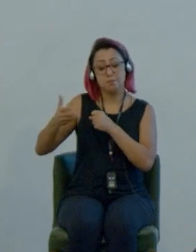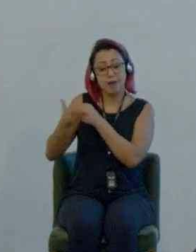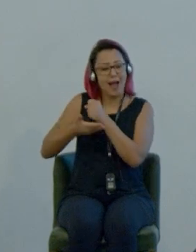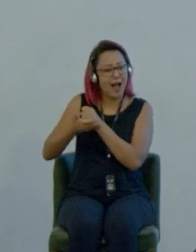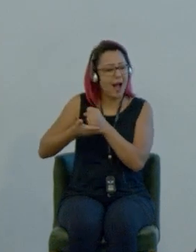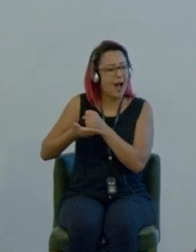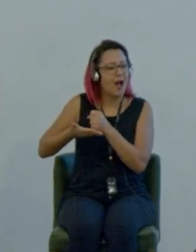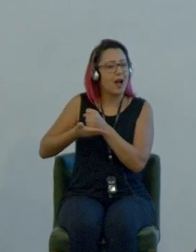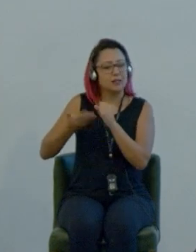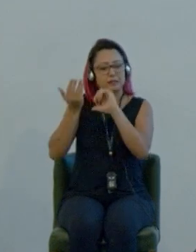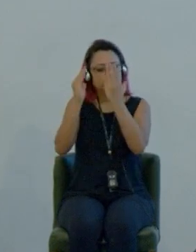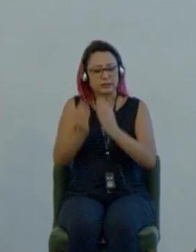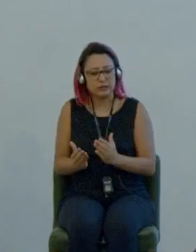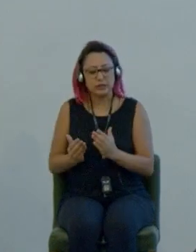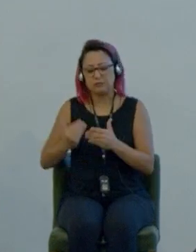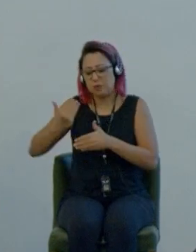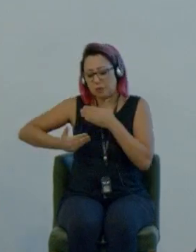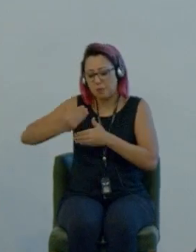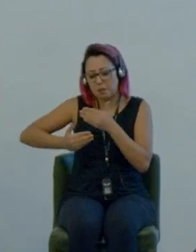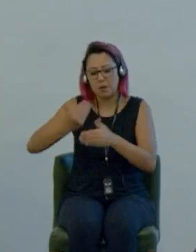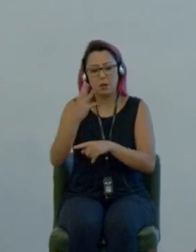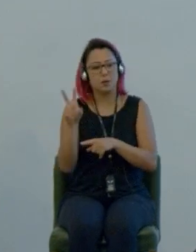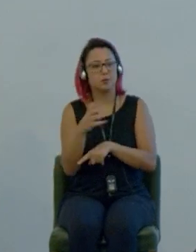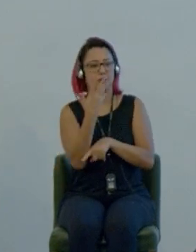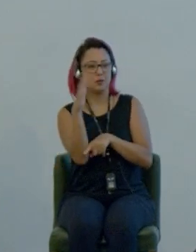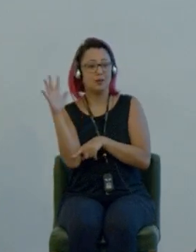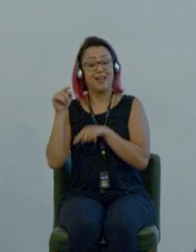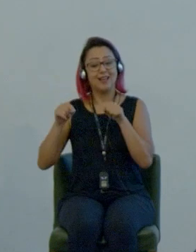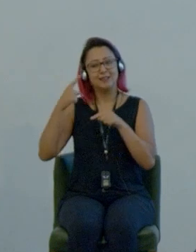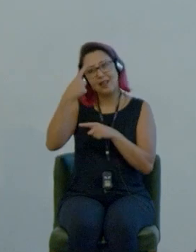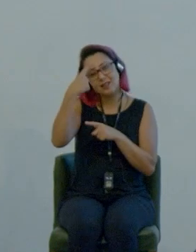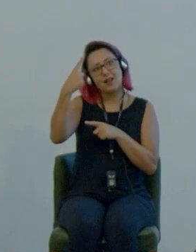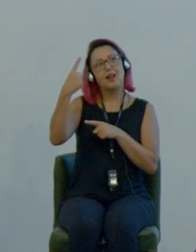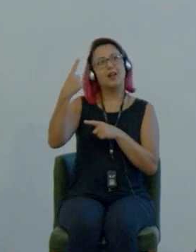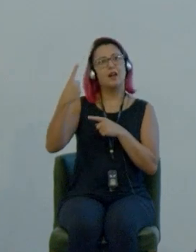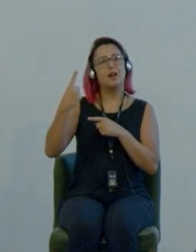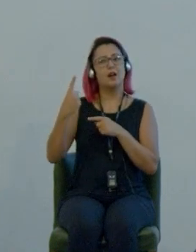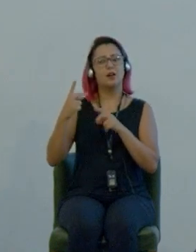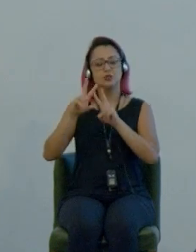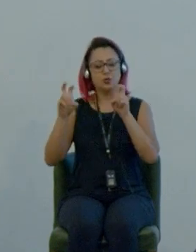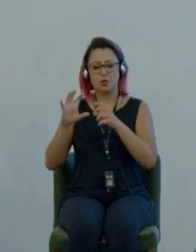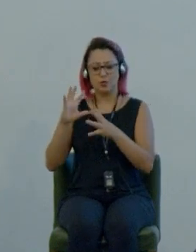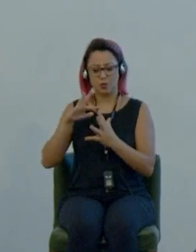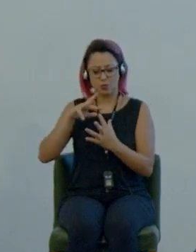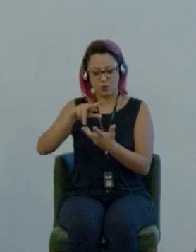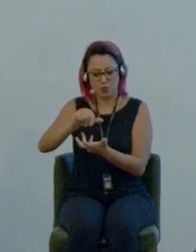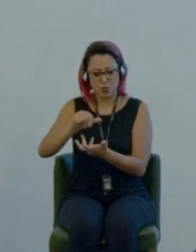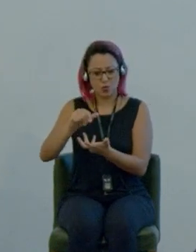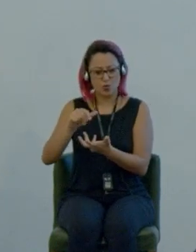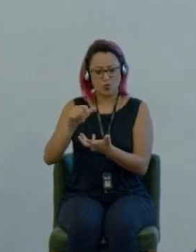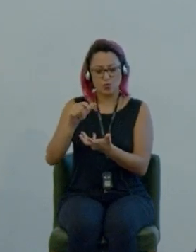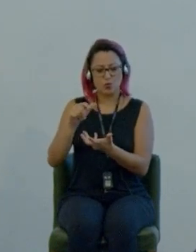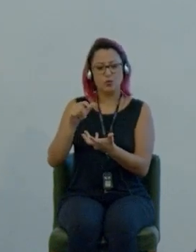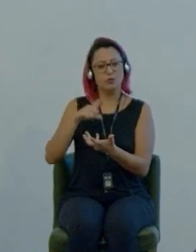d'analyse kabbalistique de la nature. Enfin, voilà, cette idée que le monde est écrit, c'est une idée que je trouve